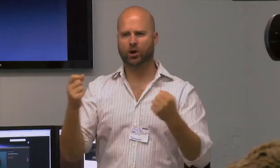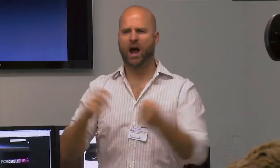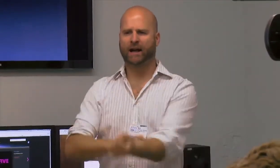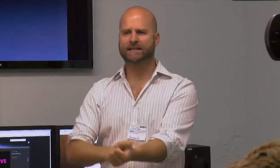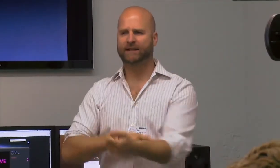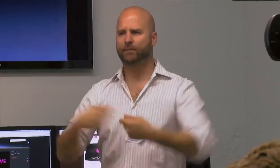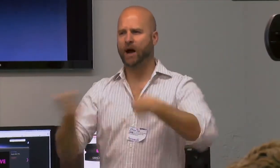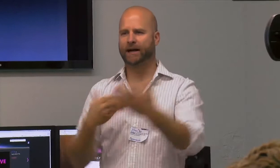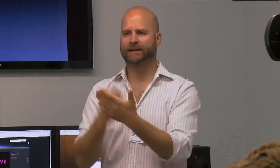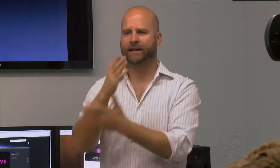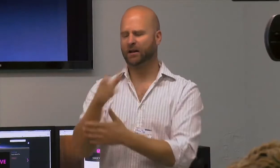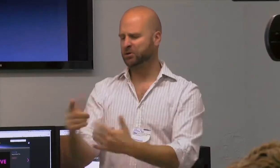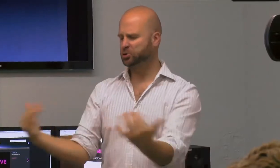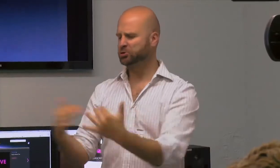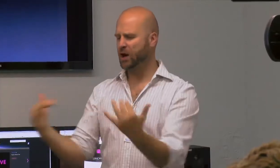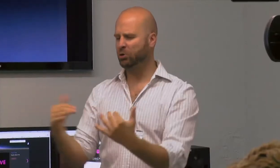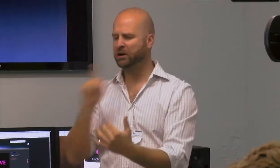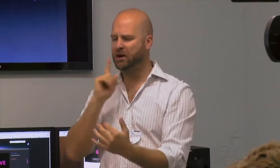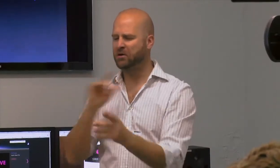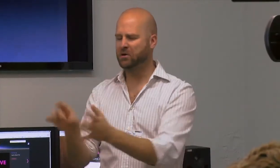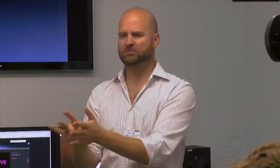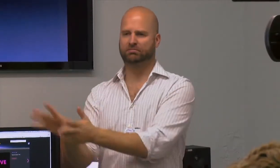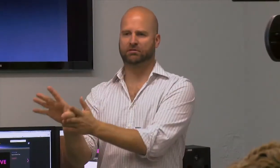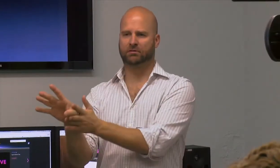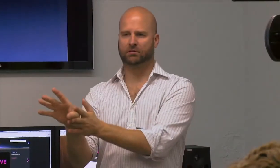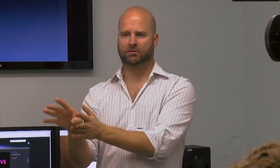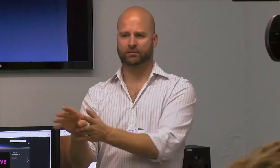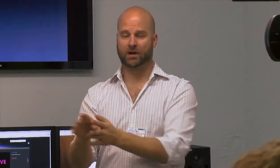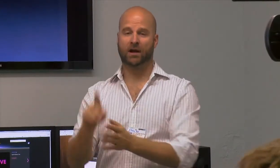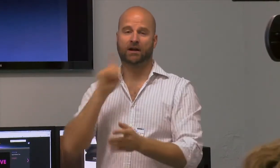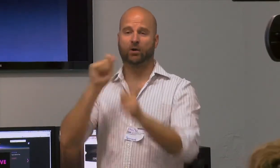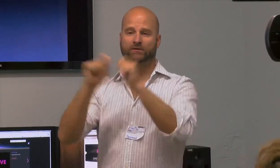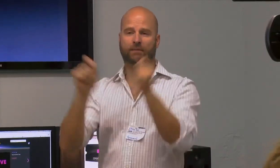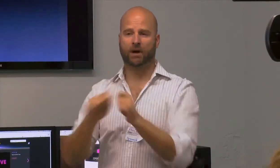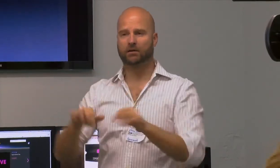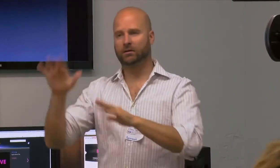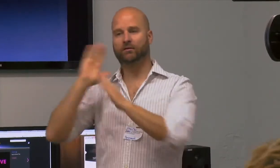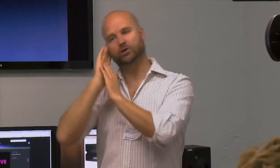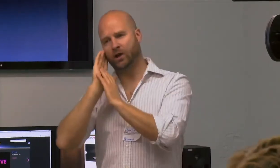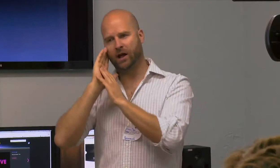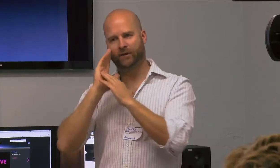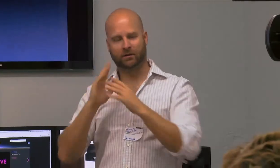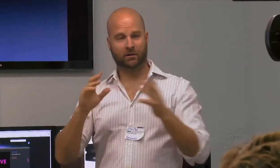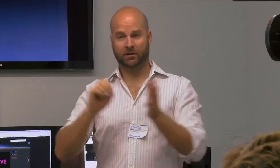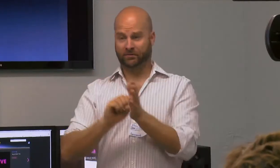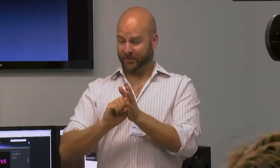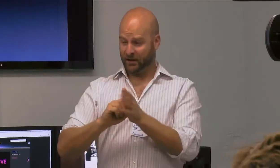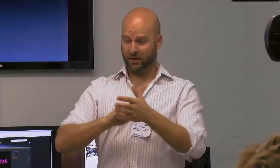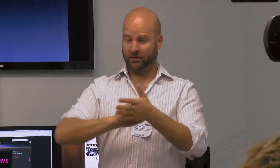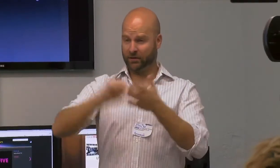halb privatisiert und so. Und da hat er gesehen, ach, die Sendung, die schmeißen wir einfach raus. Und wir vom Gehörlosenverband